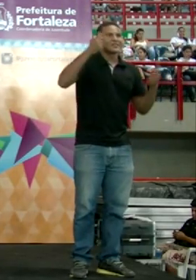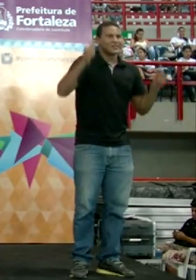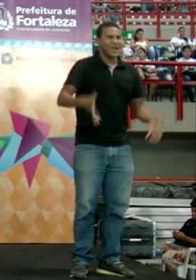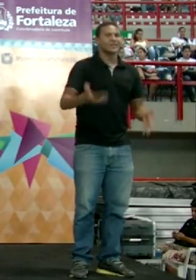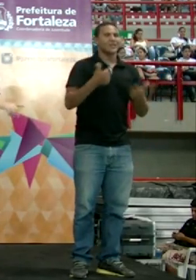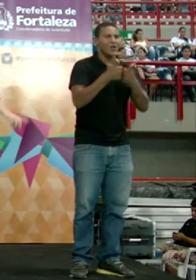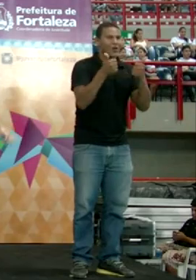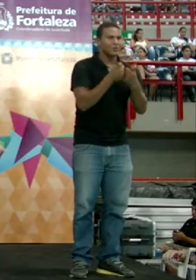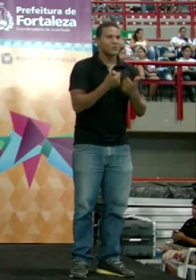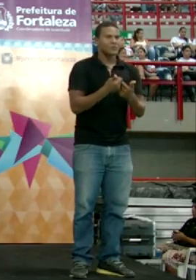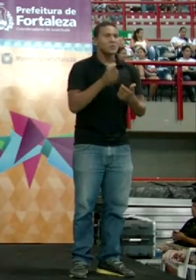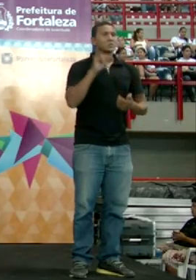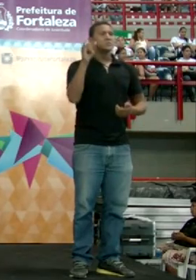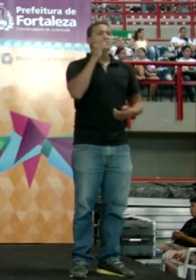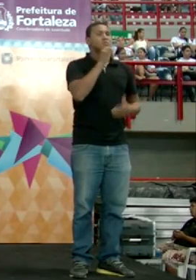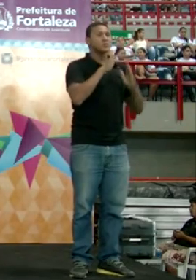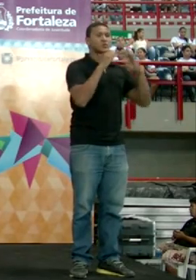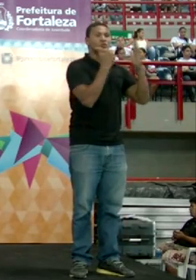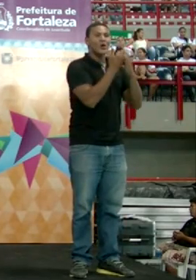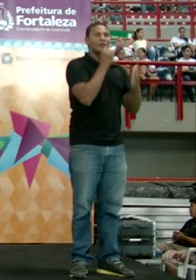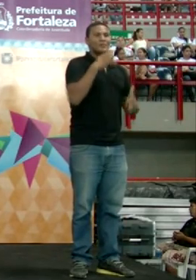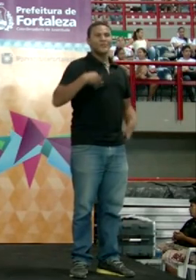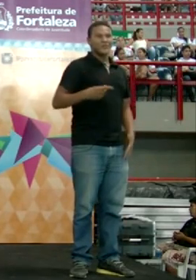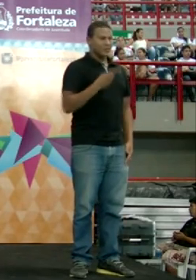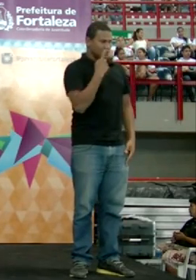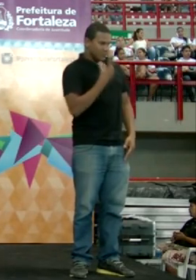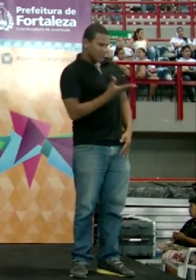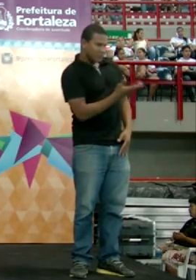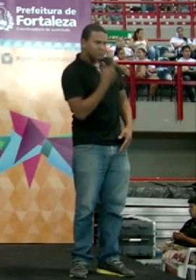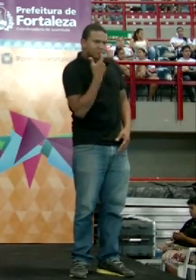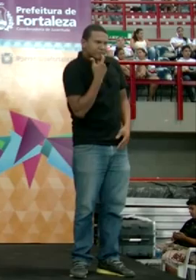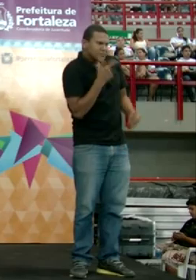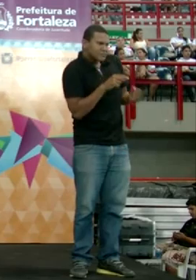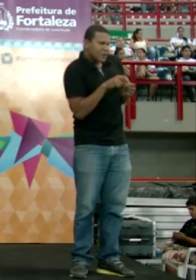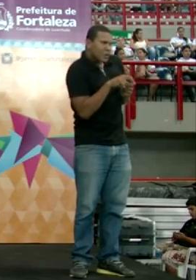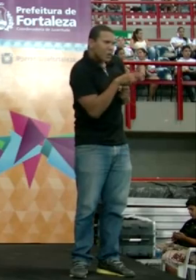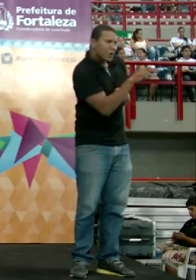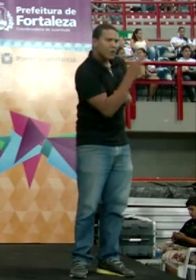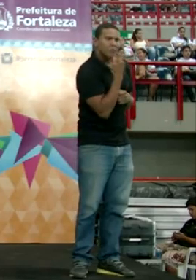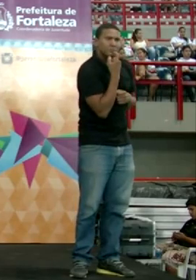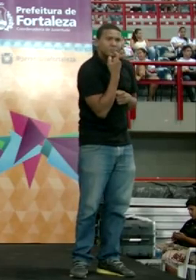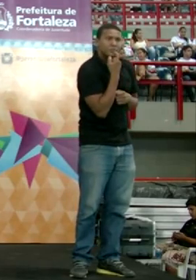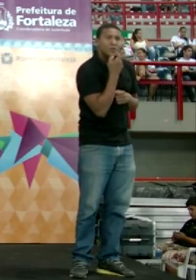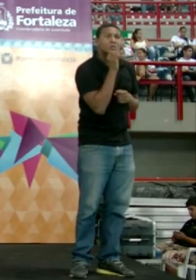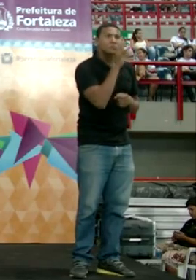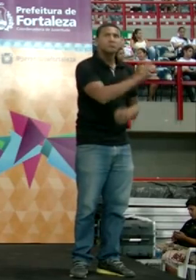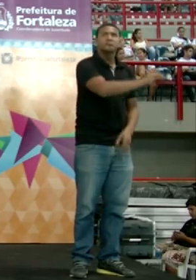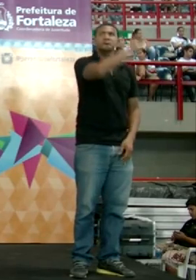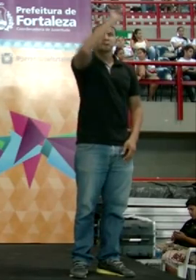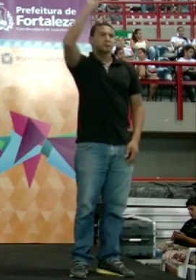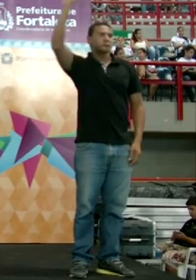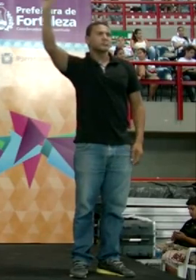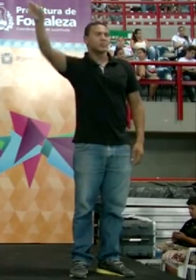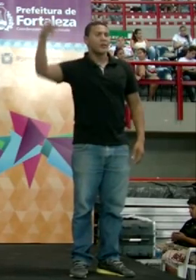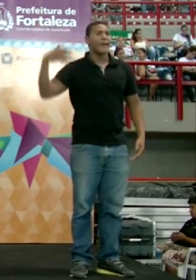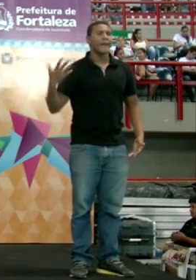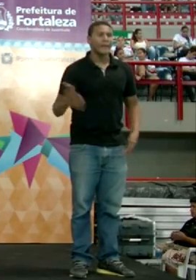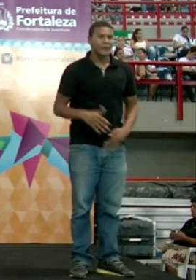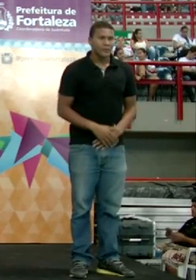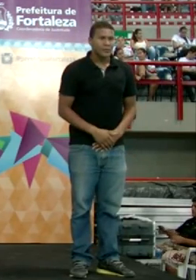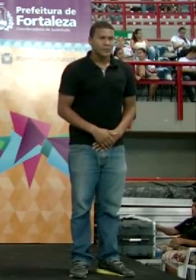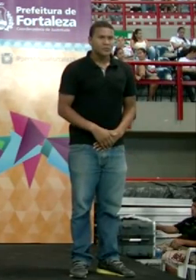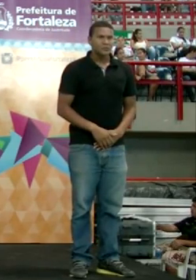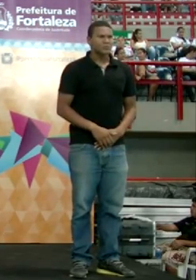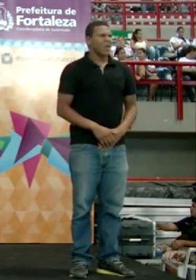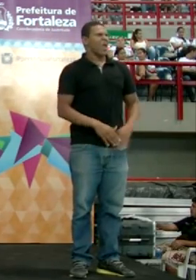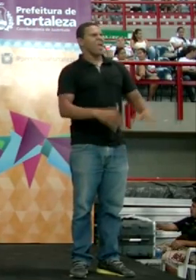da casa dele. Quando bota ele lá para outra região, complica tudo. Então, mexer com a vida dos outros é fácil demais, né? Não, tira aí